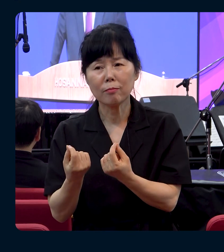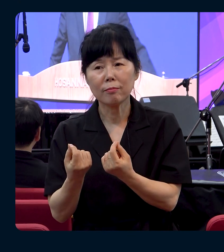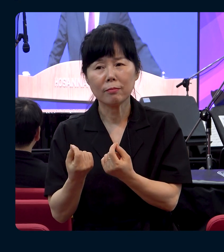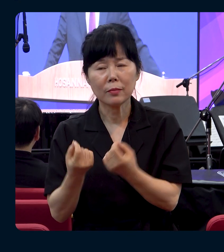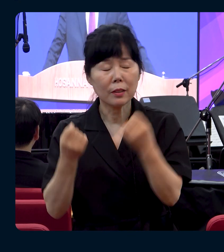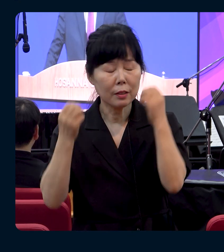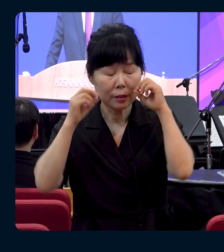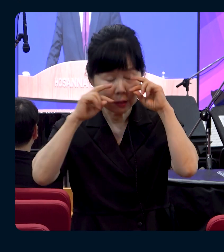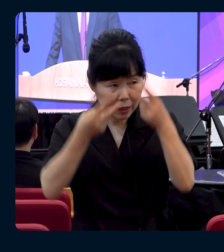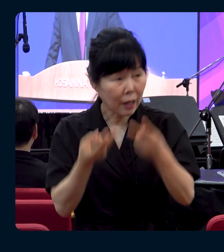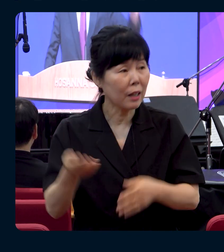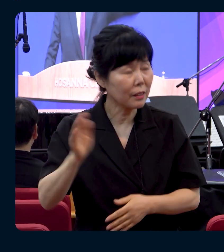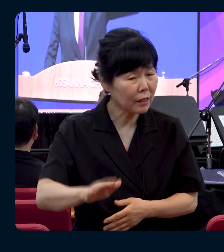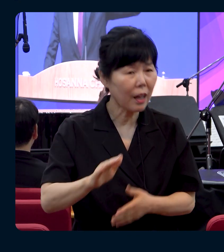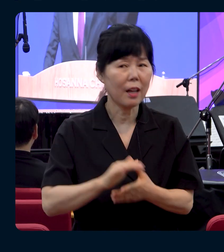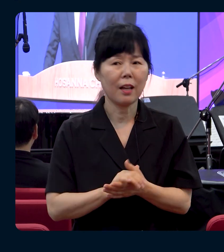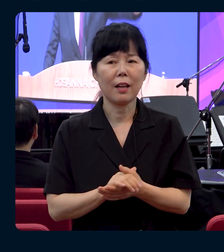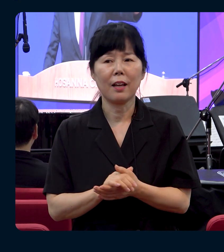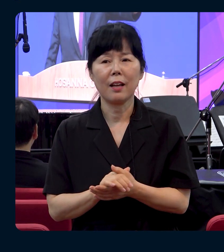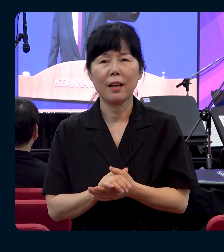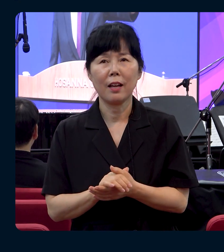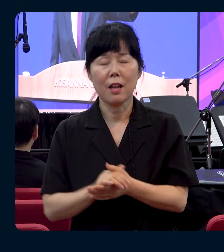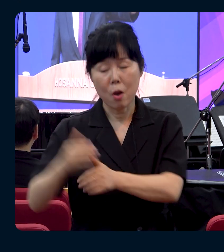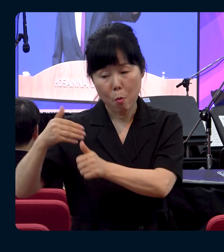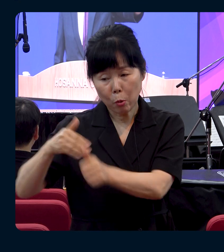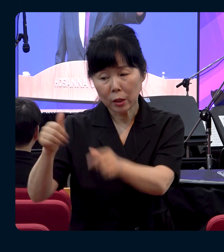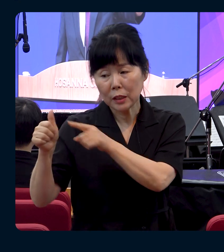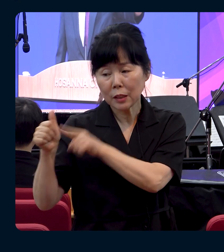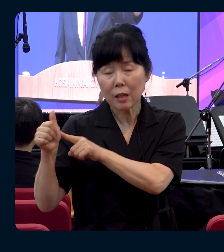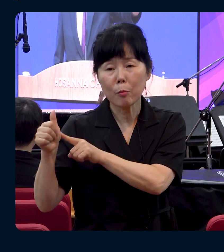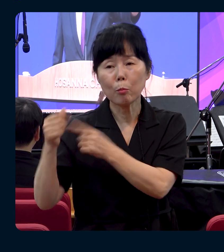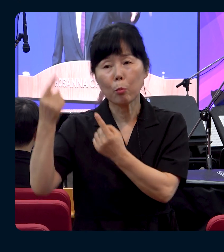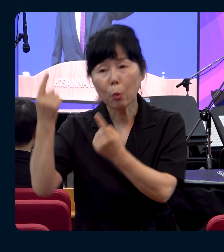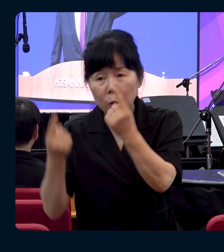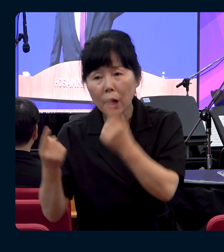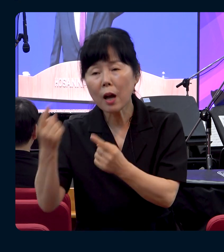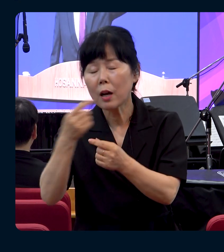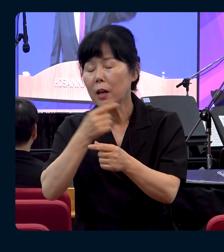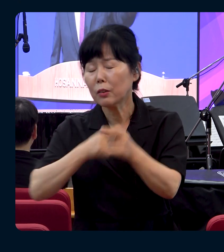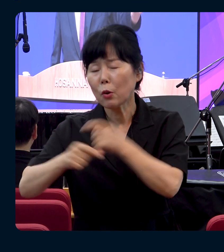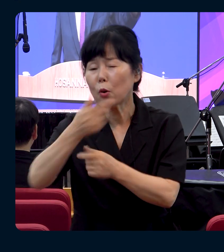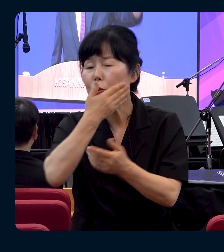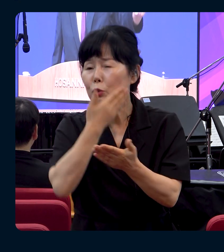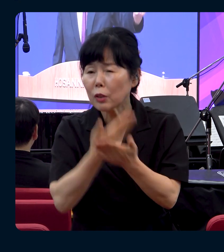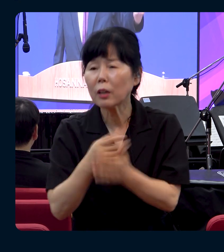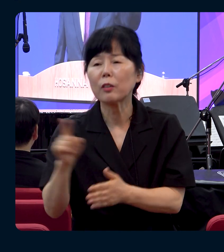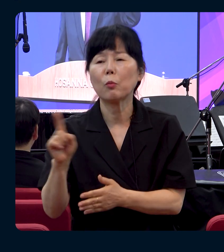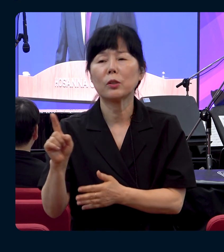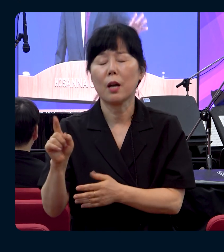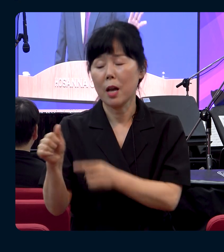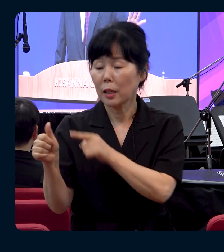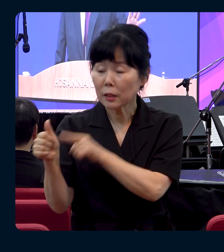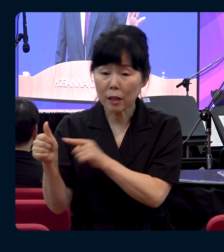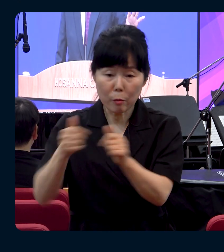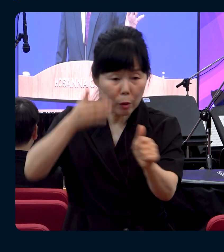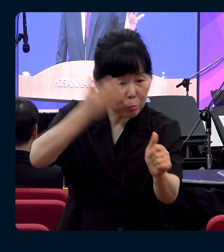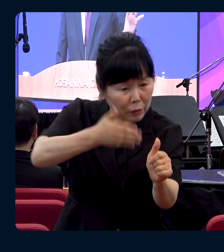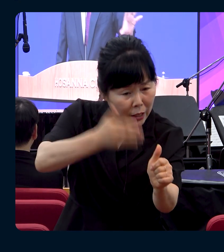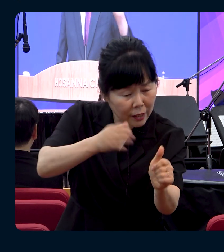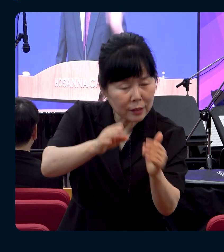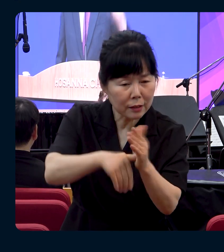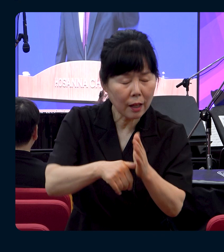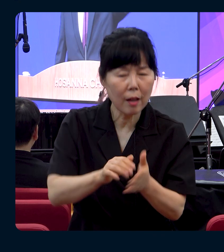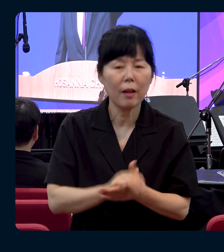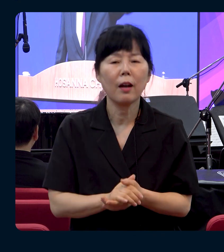그렇지 않아요. 그 사람보다 더 중요한 사람은 누구냐? 그런 사람의 이야기를 듣고 말없이